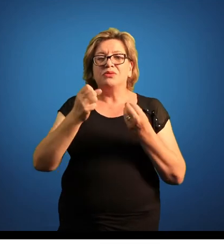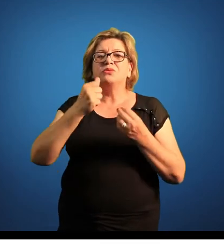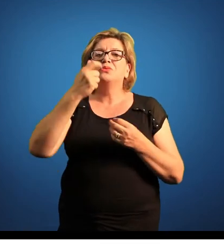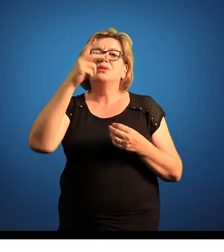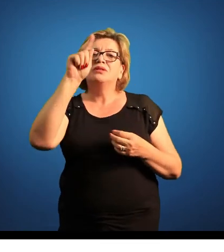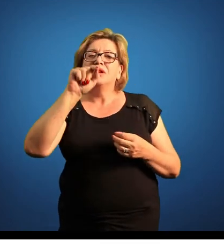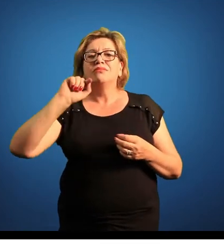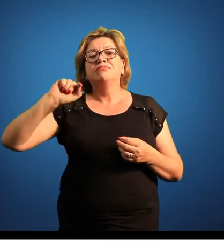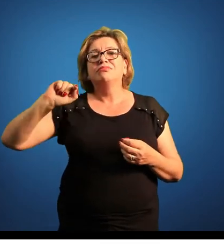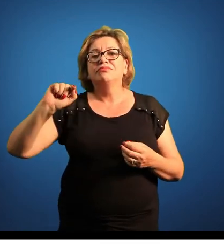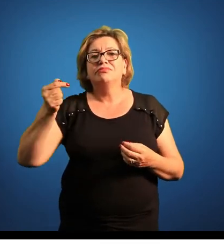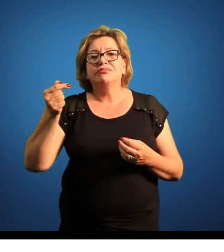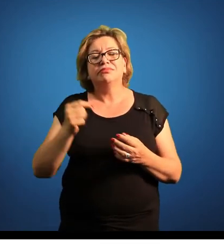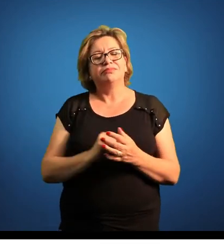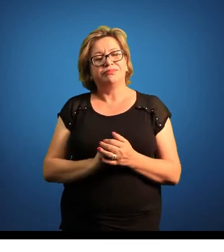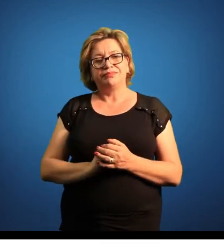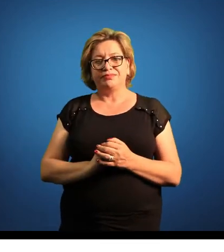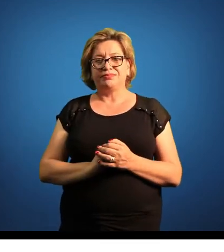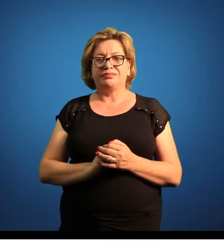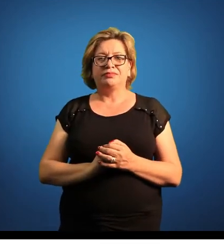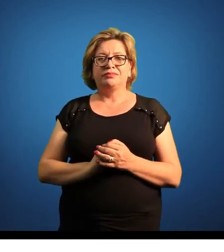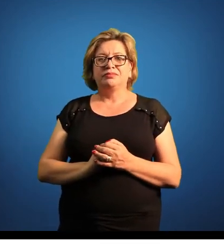moda? 1.000.